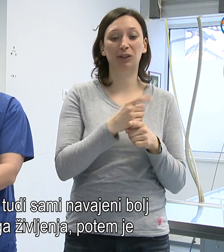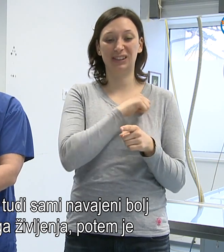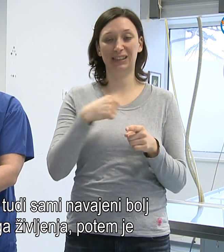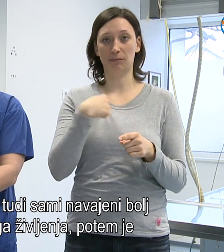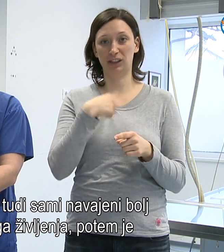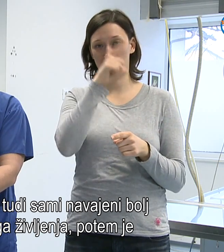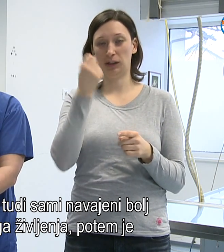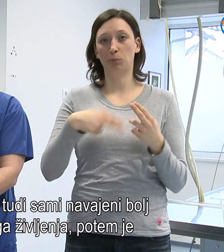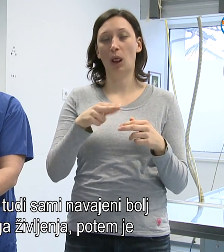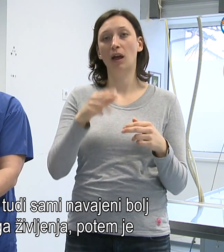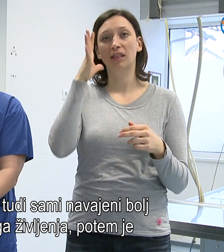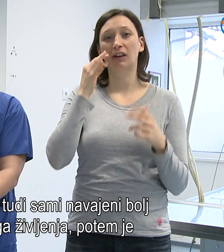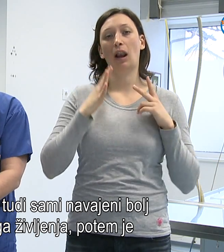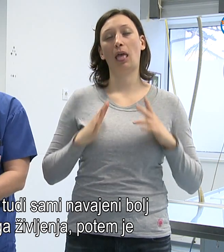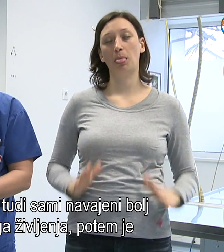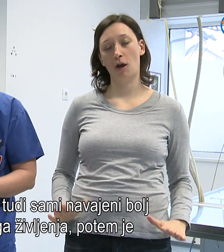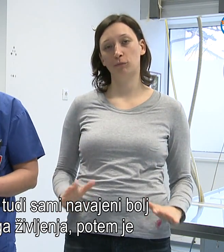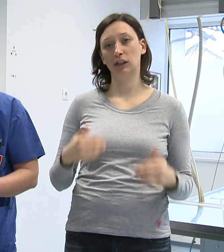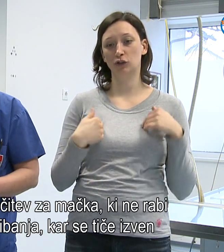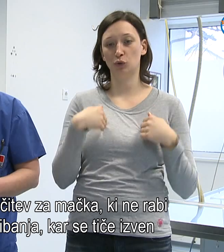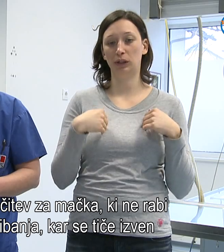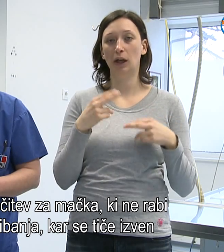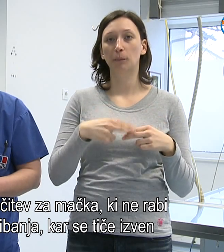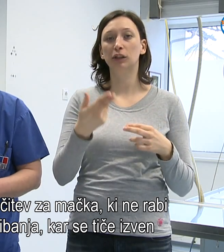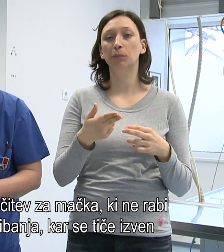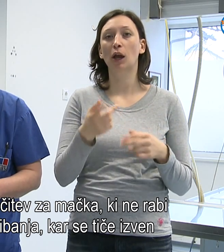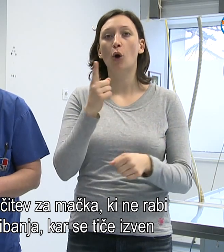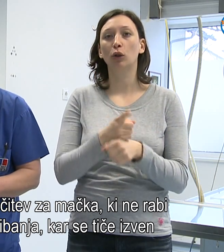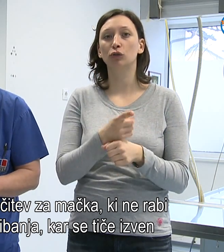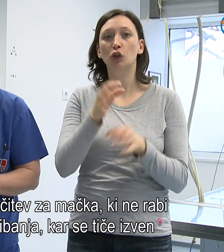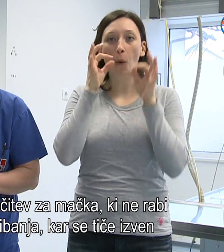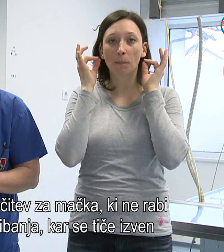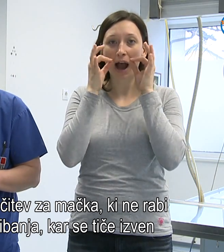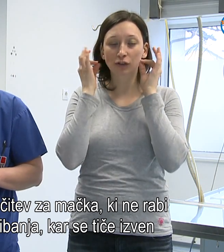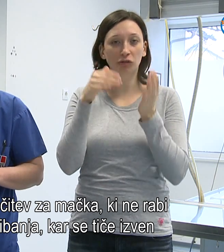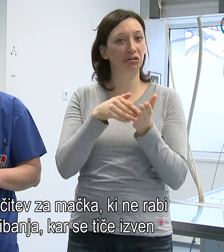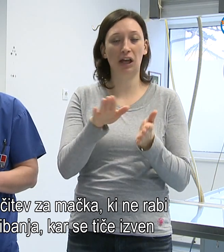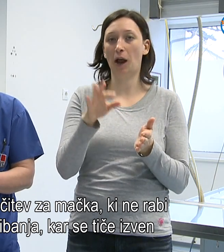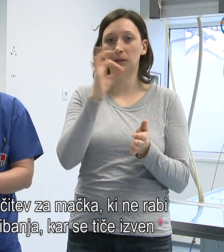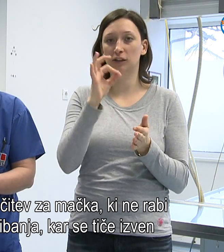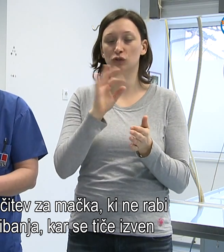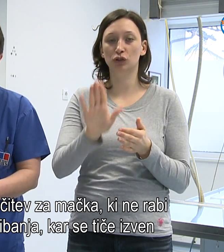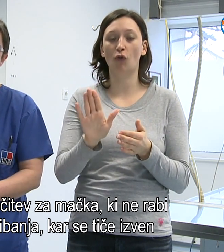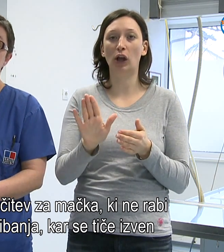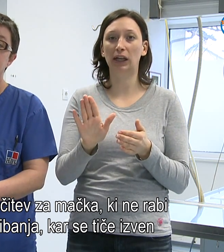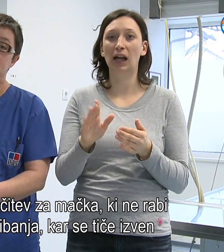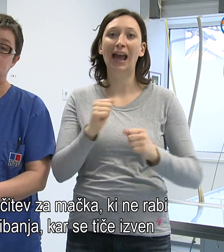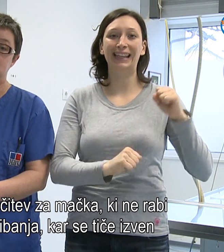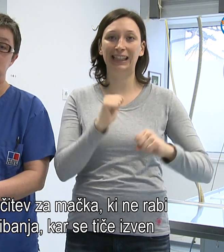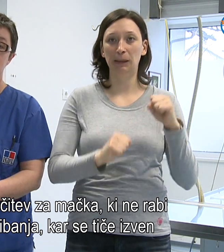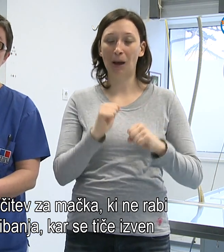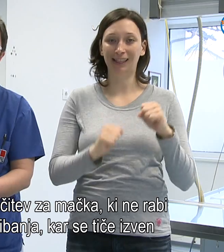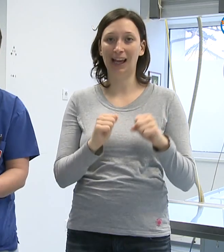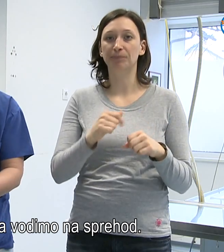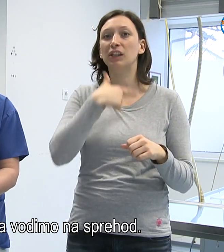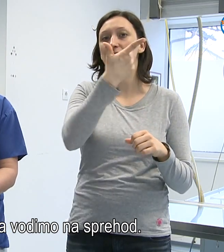sami nekje bolj navajeni lenobnega življenja, potem je zagotovo recimo odločitev o mačku, ki ne rabi nobenega svojega gibanja, kar se